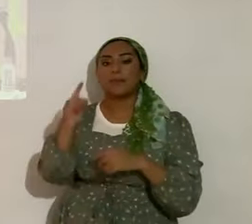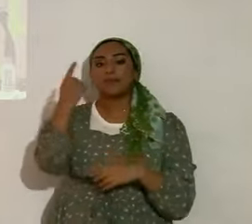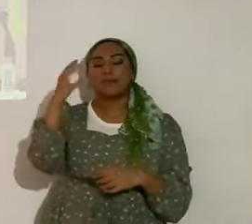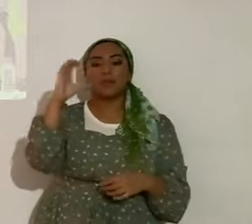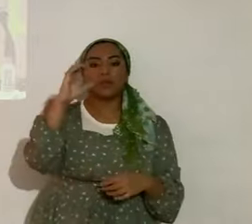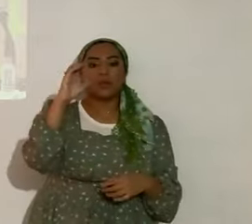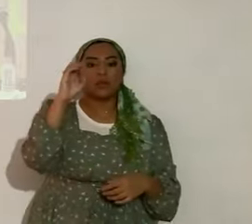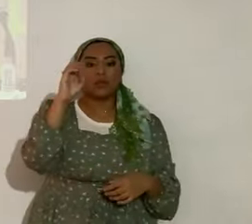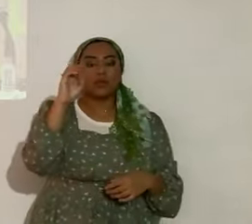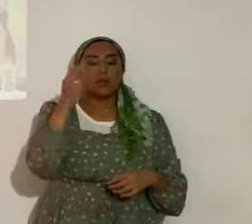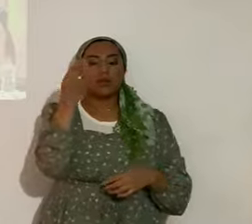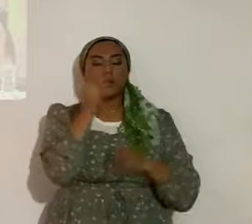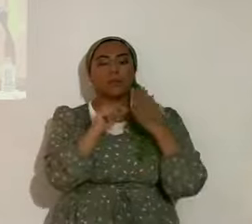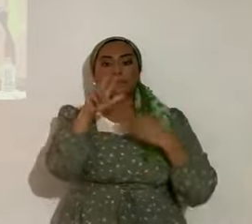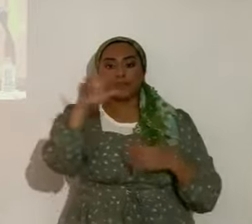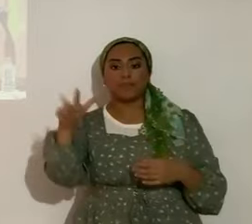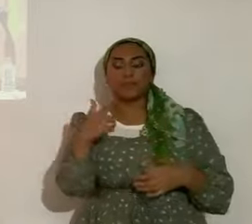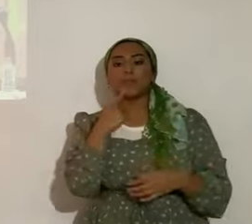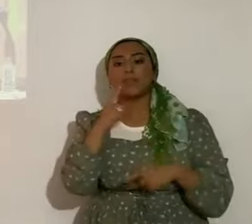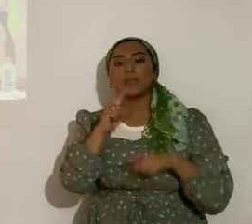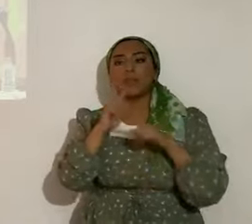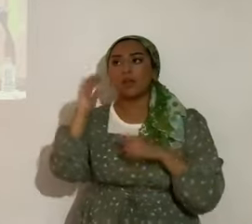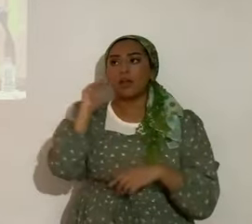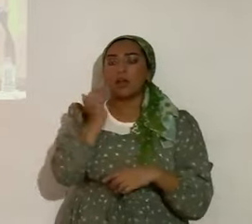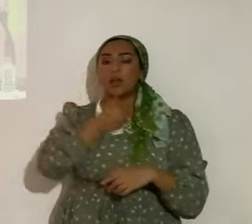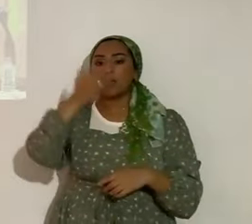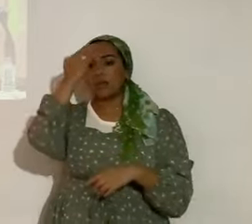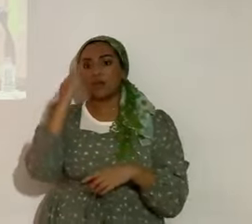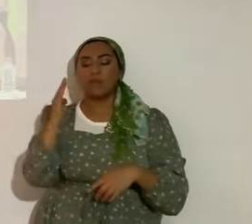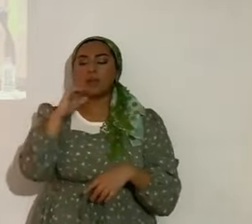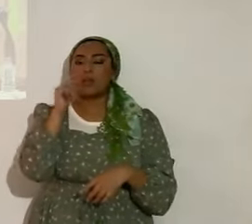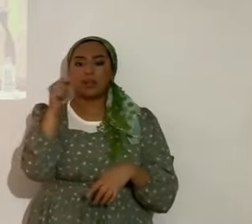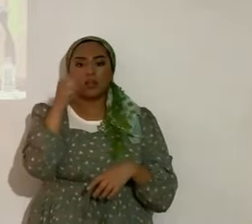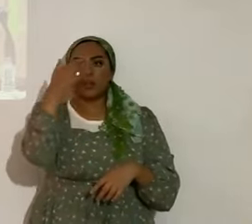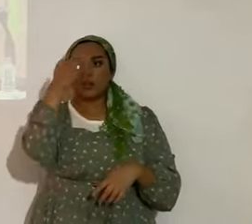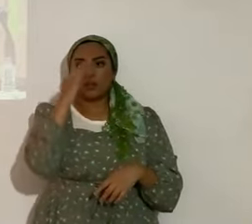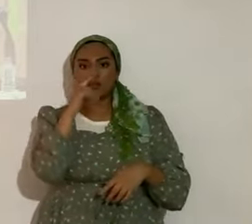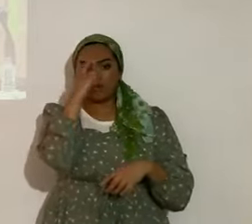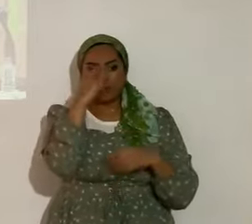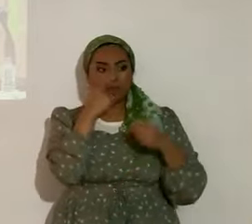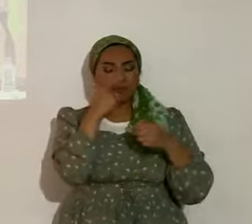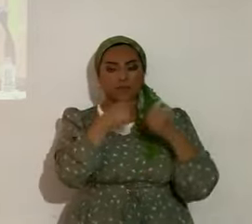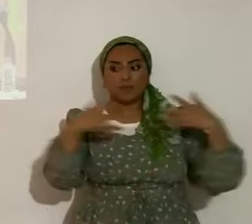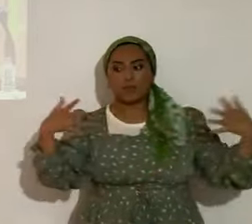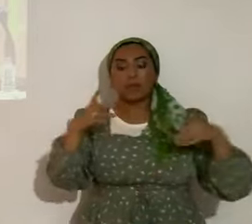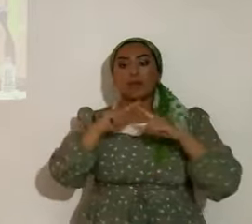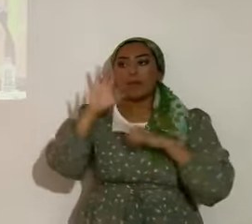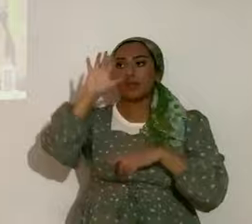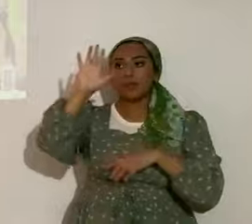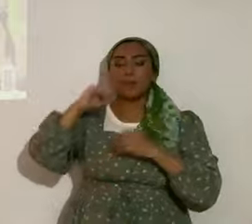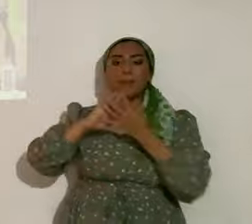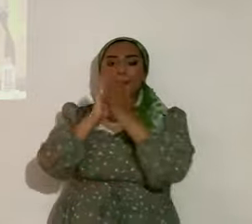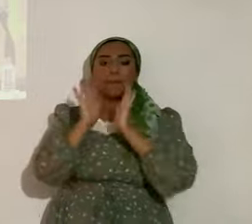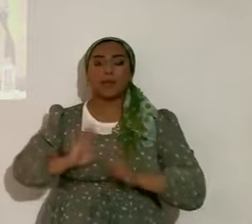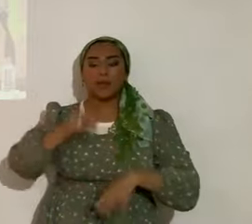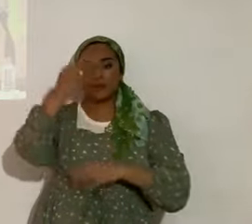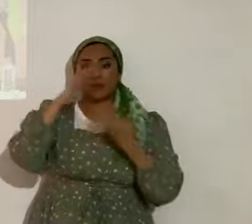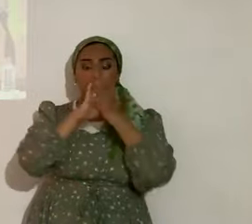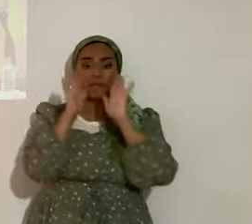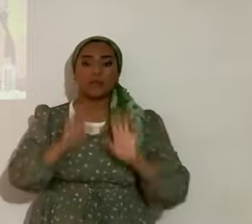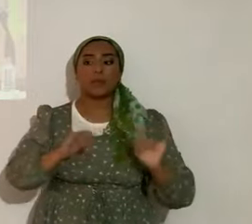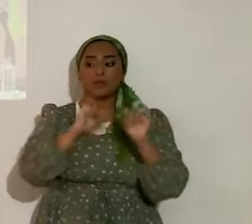Corintios 14, 33 dice, pues Elohim no es Elohim de confusión, sino de paz, o sea, Shalom,